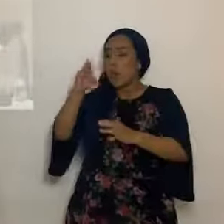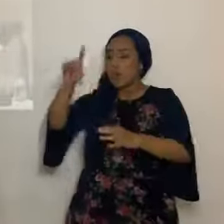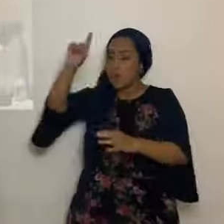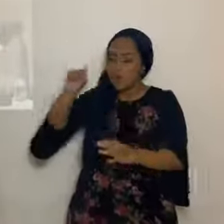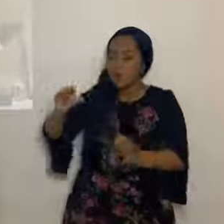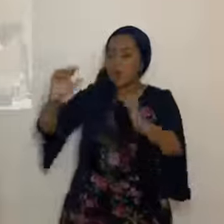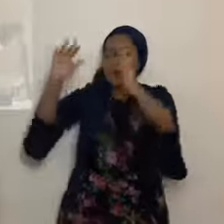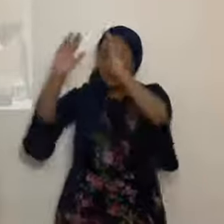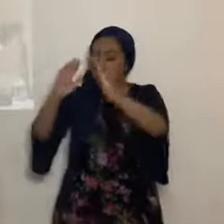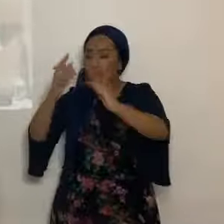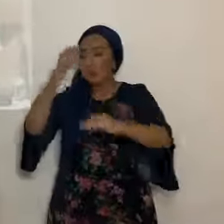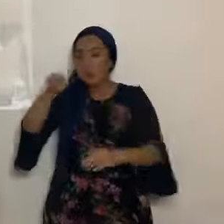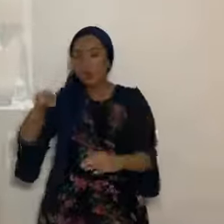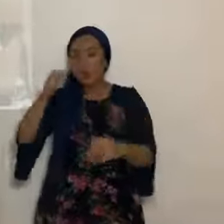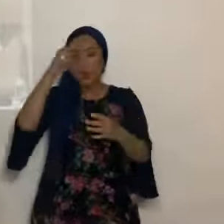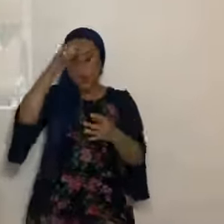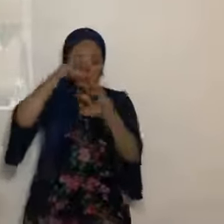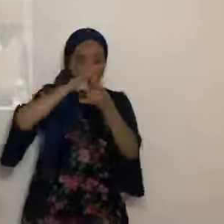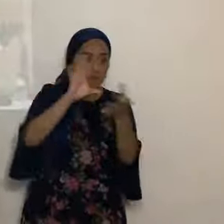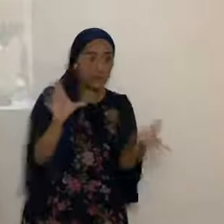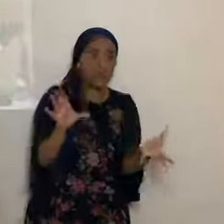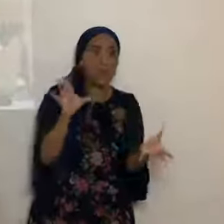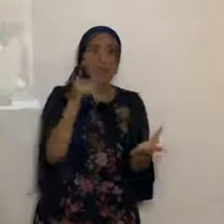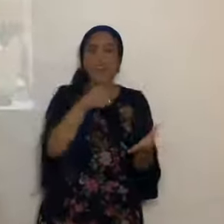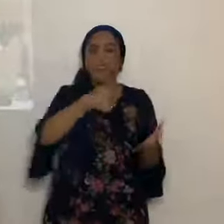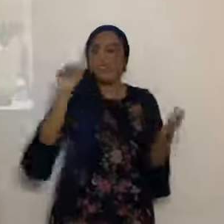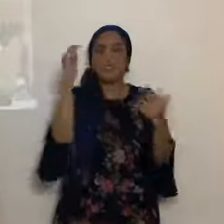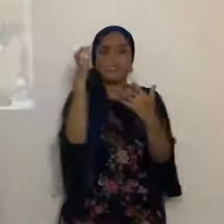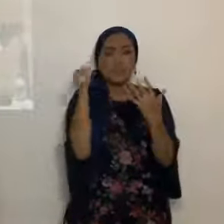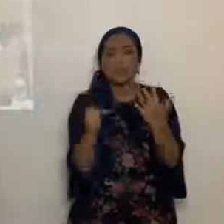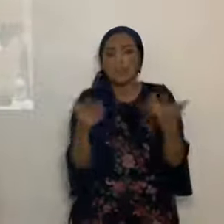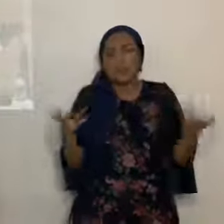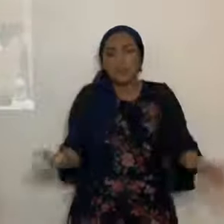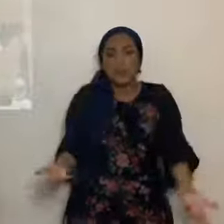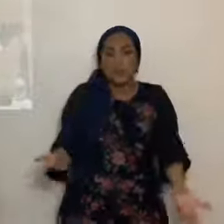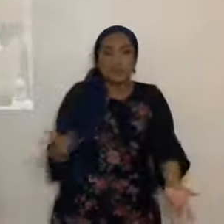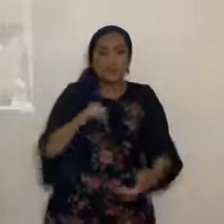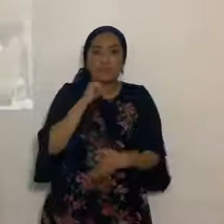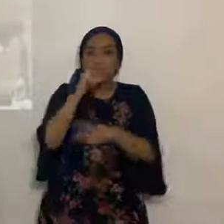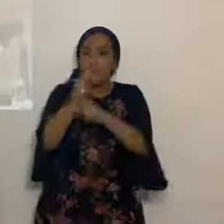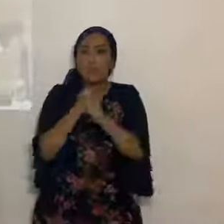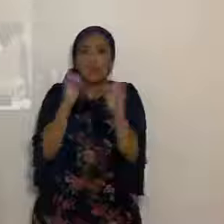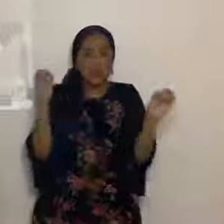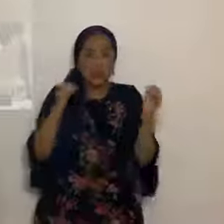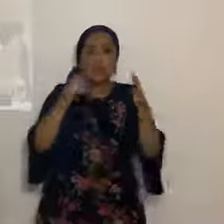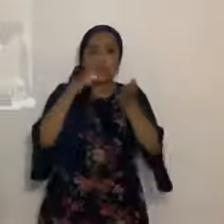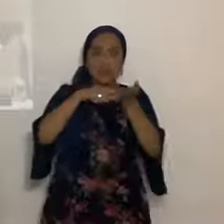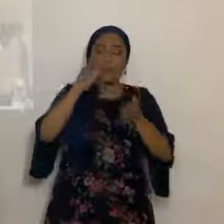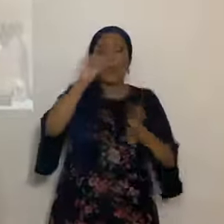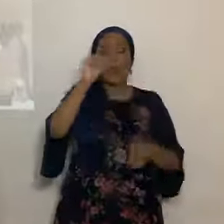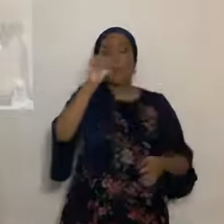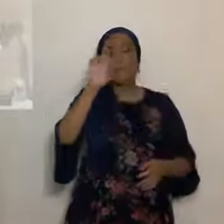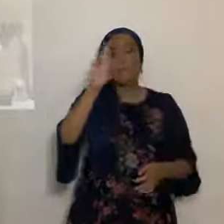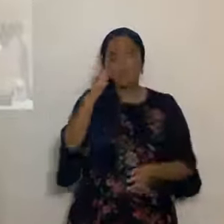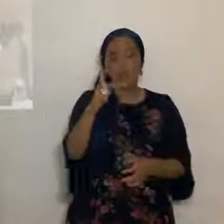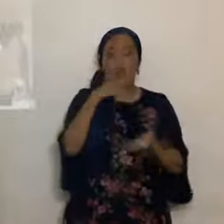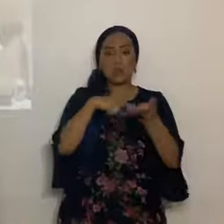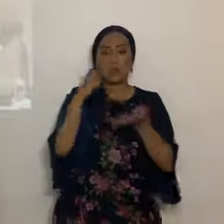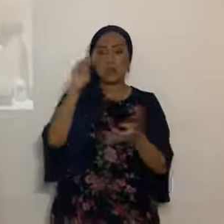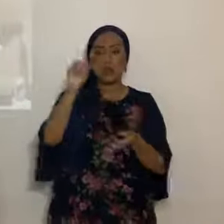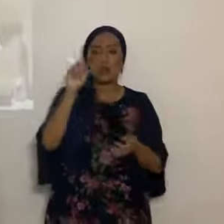aceite, haga yo liberación en ti, rompimiento de maldiciones y demás, no se obtiene nada. Vamos a Marcos, por favor. Vamos